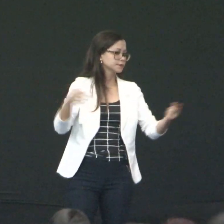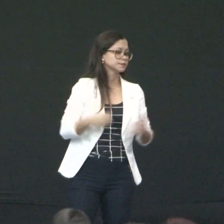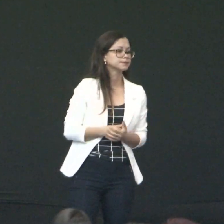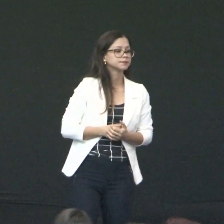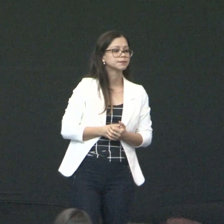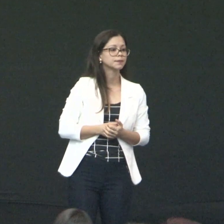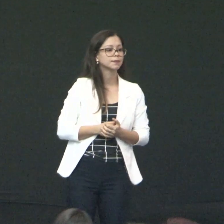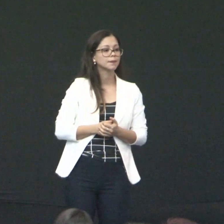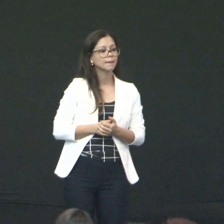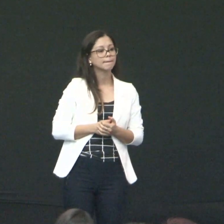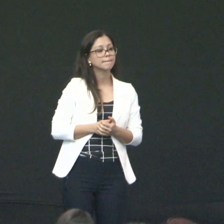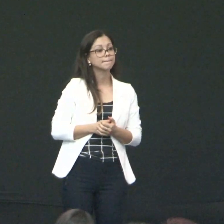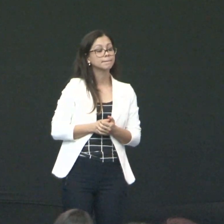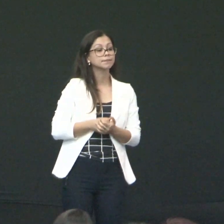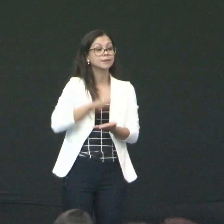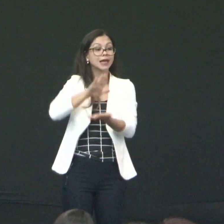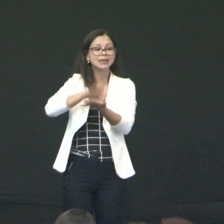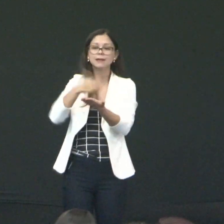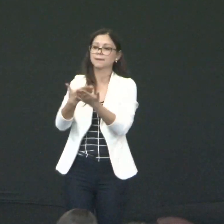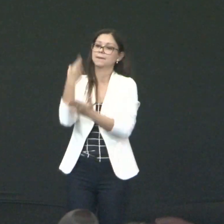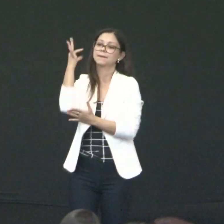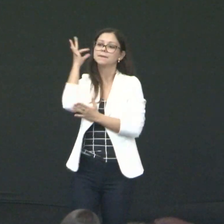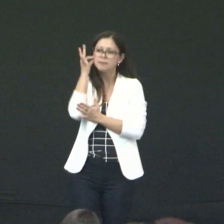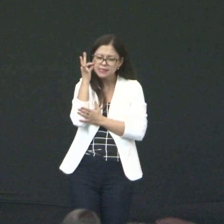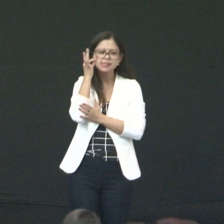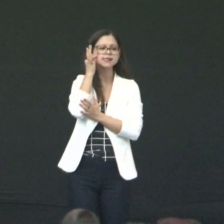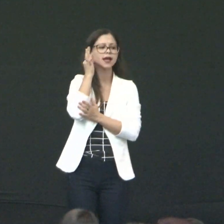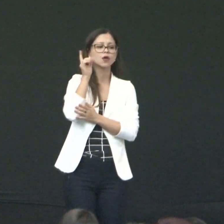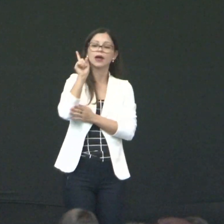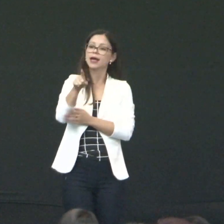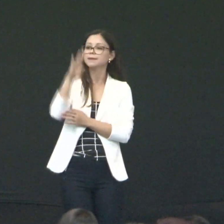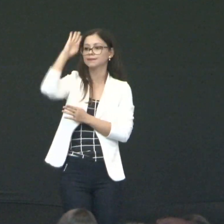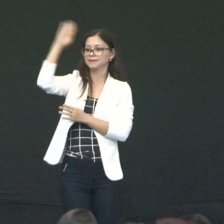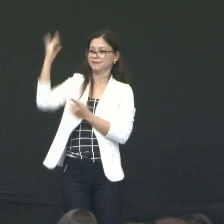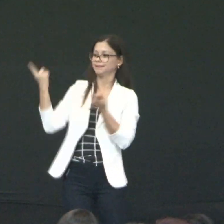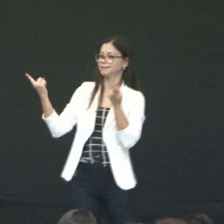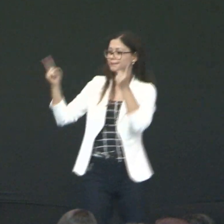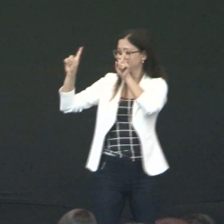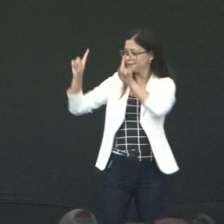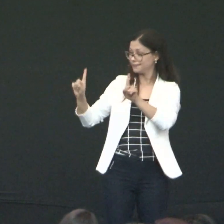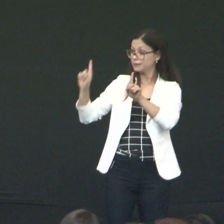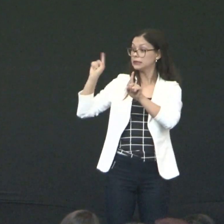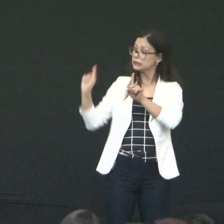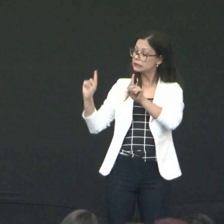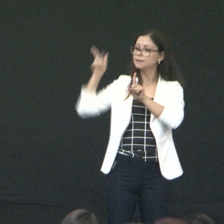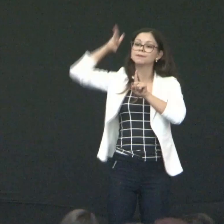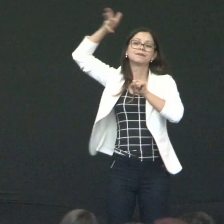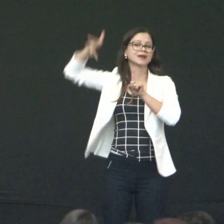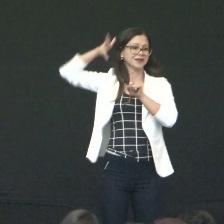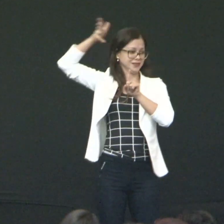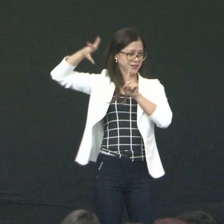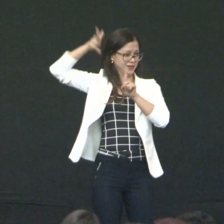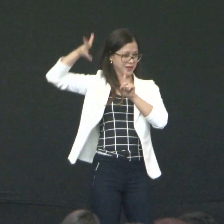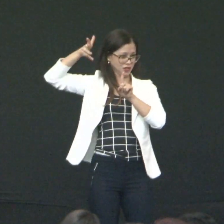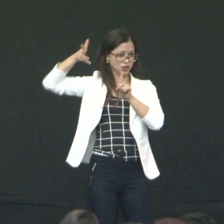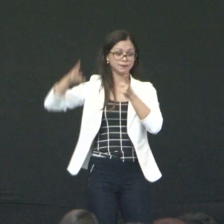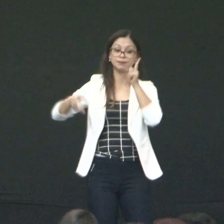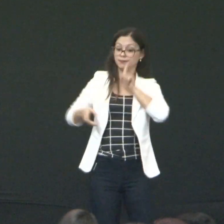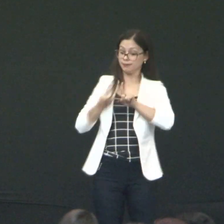a representada nesse diagrama. onde presencialmente está